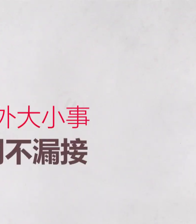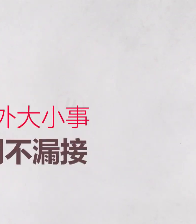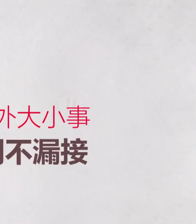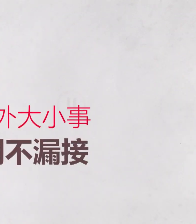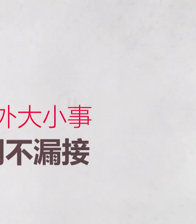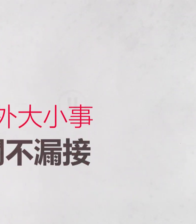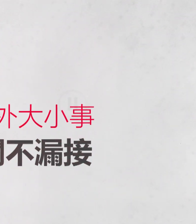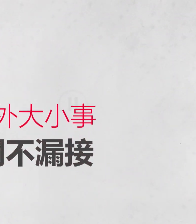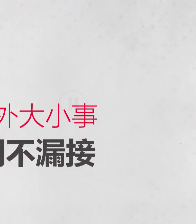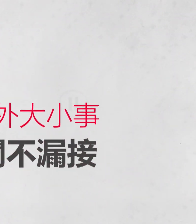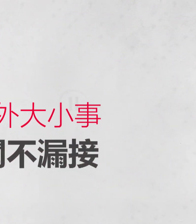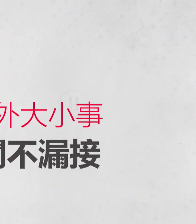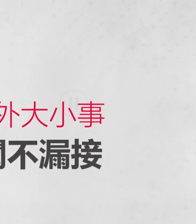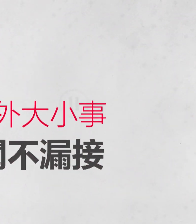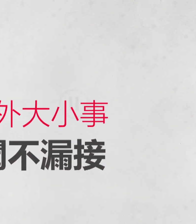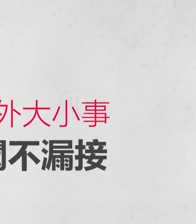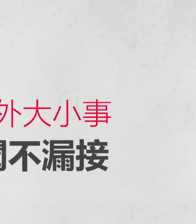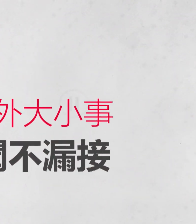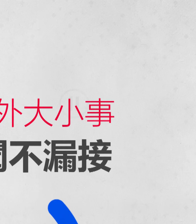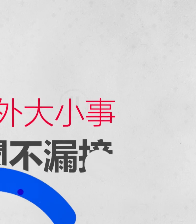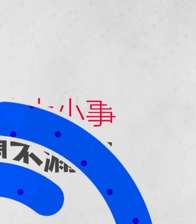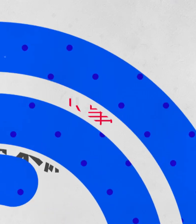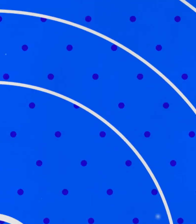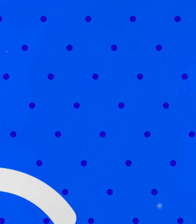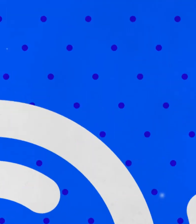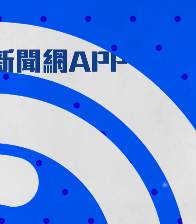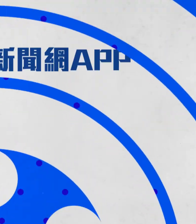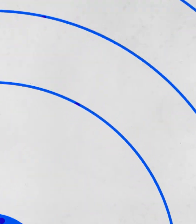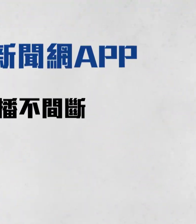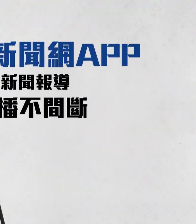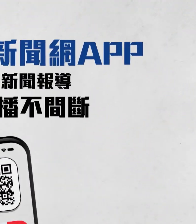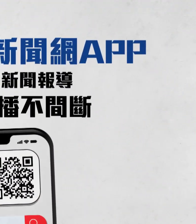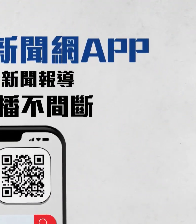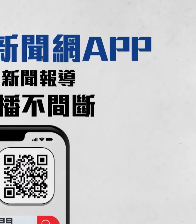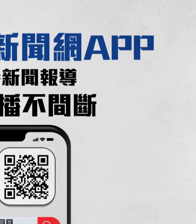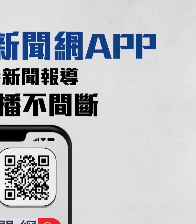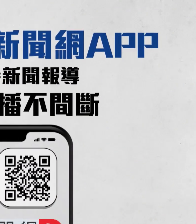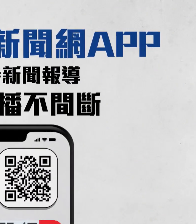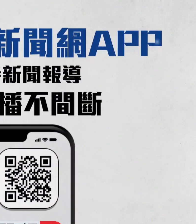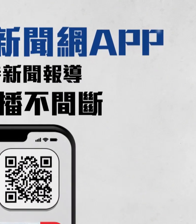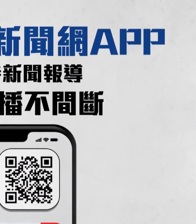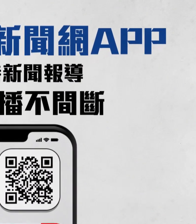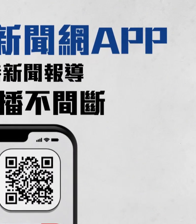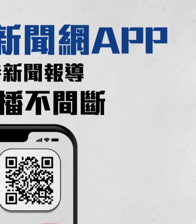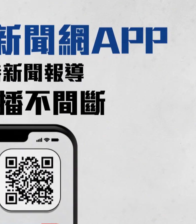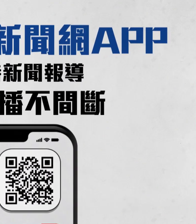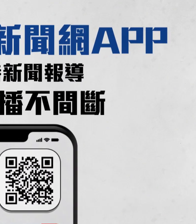国内外大小事，下载三立新闻网 App， 即时新闻不漏接。